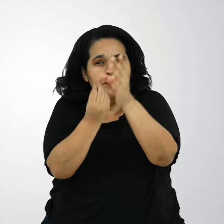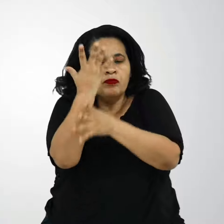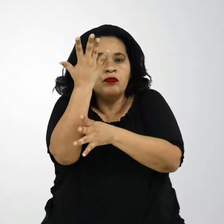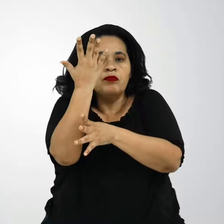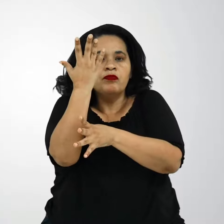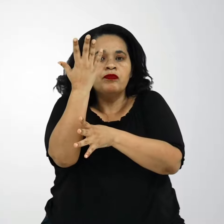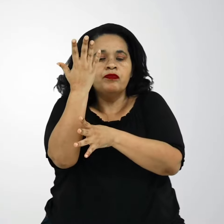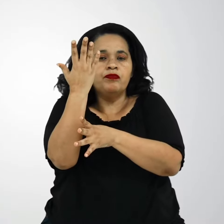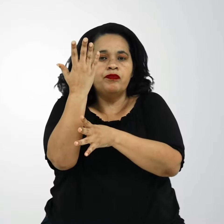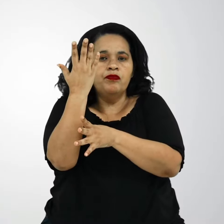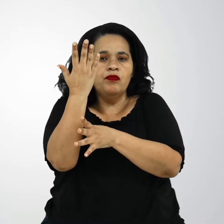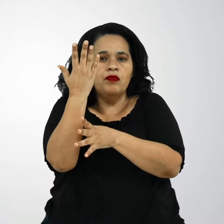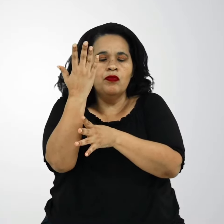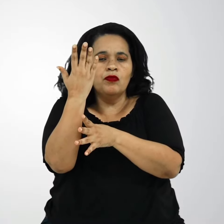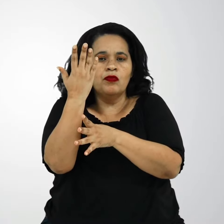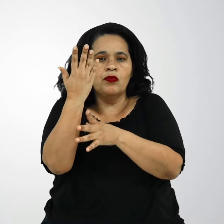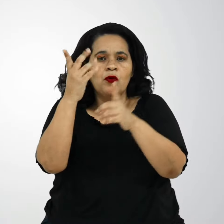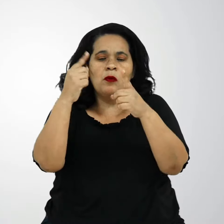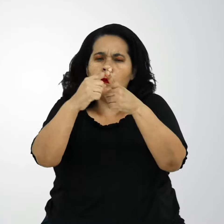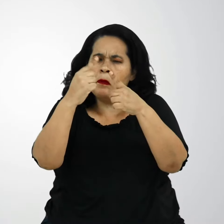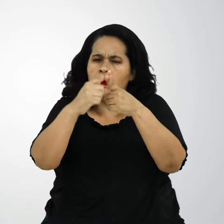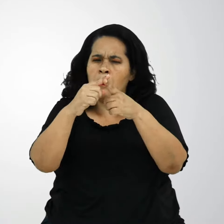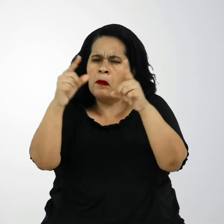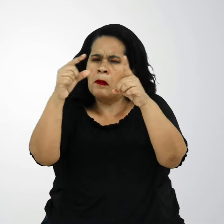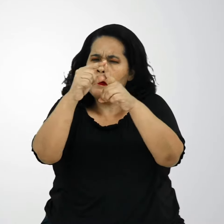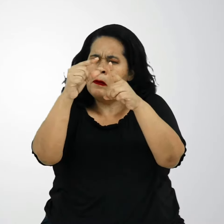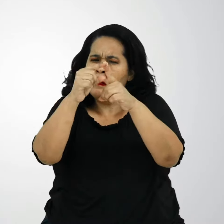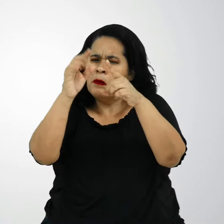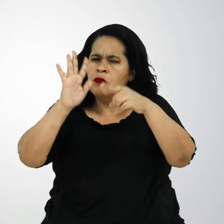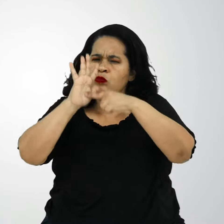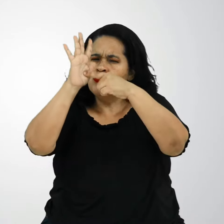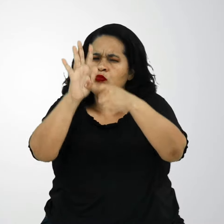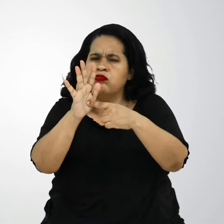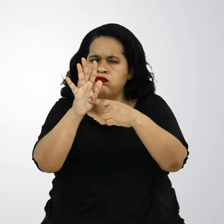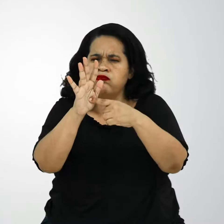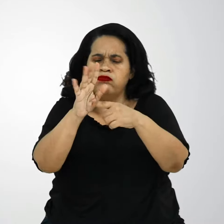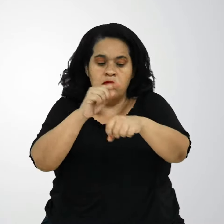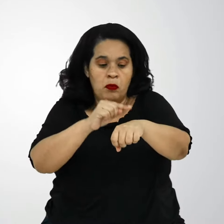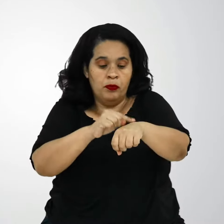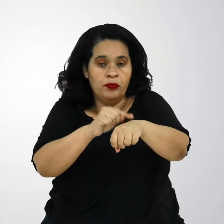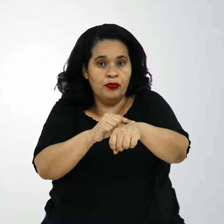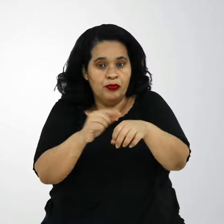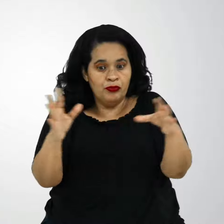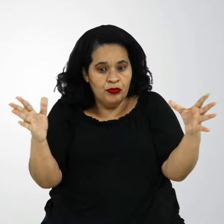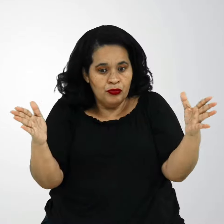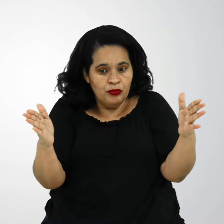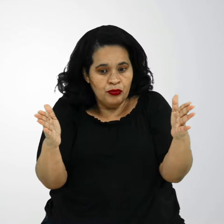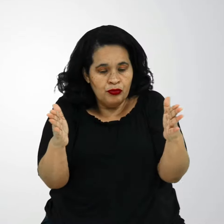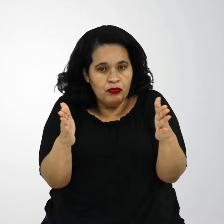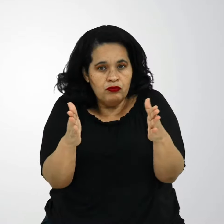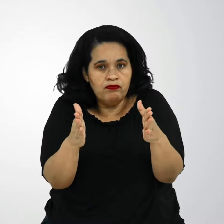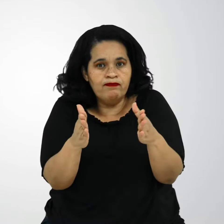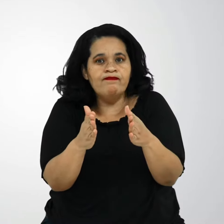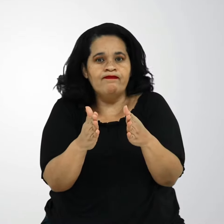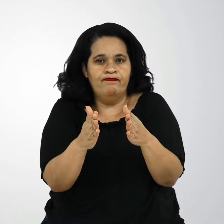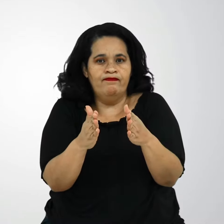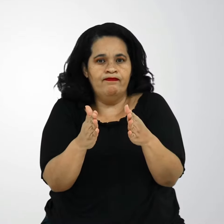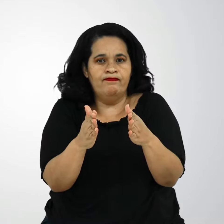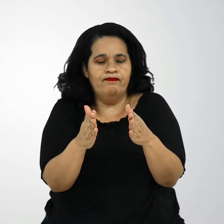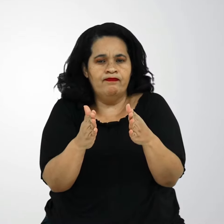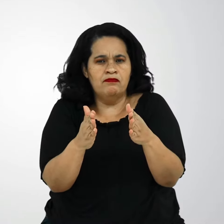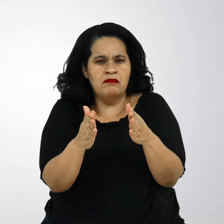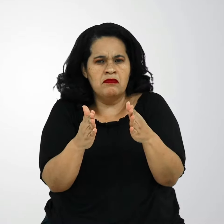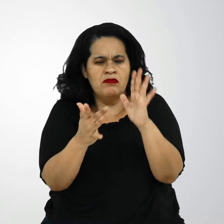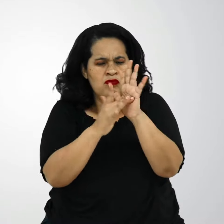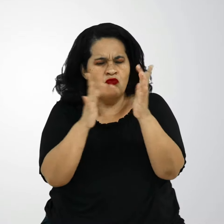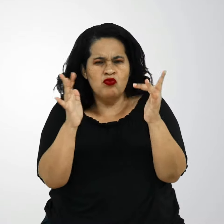que o primeiro. A palavra nos dizer que o tempo foi abreviado por amor dos eleitos, né, que é o período da grande tribulação. O próprio Cristo, pastor, vai